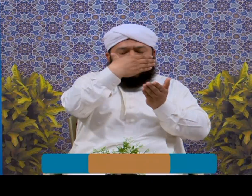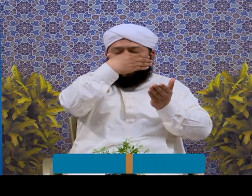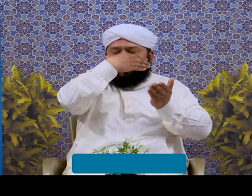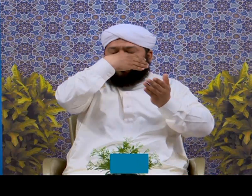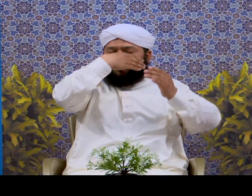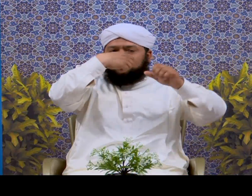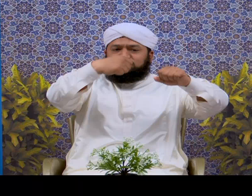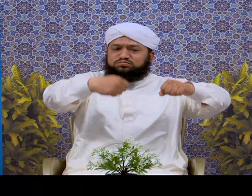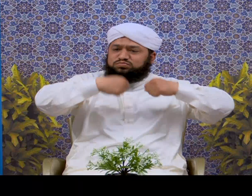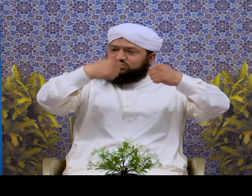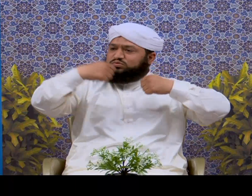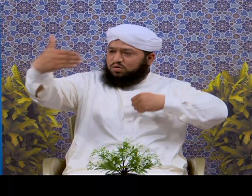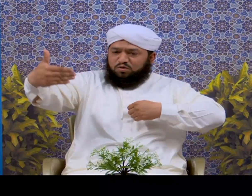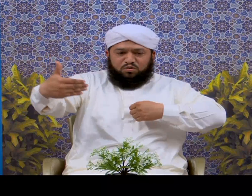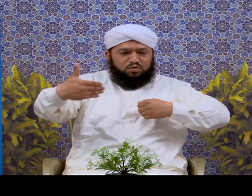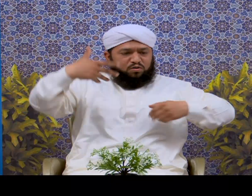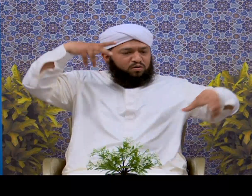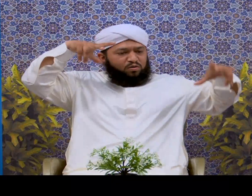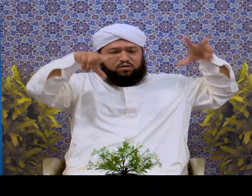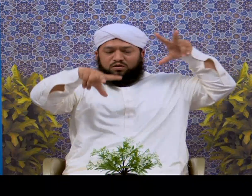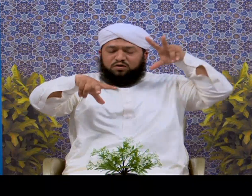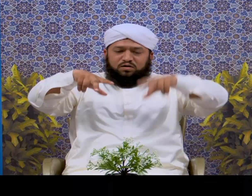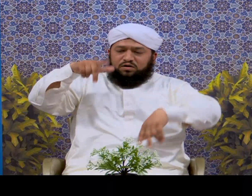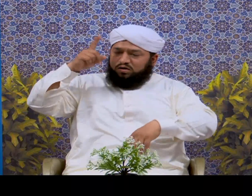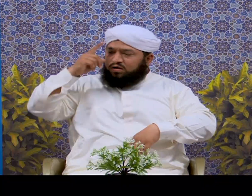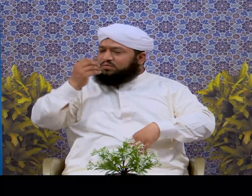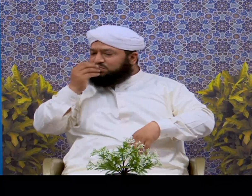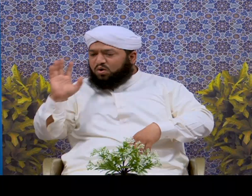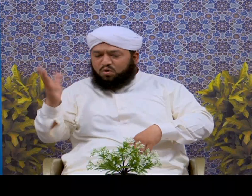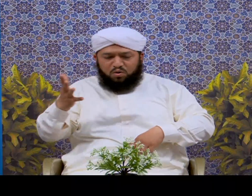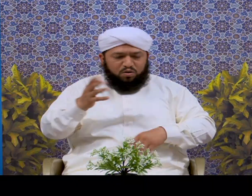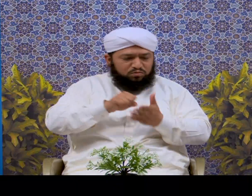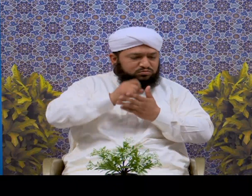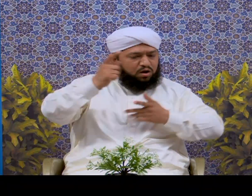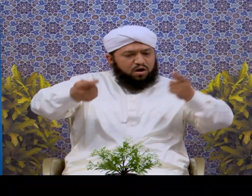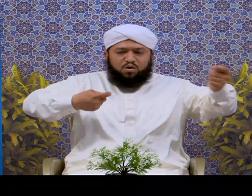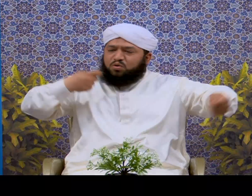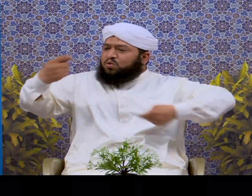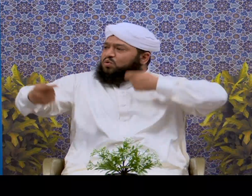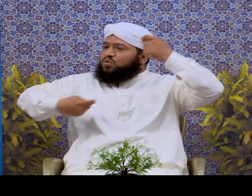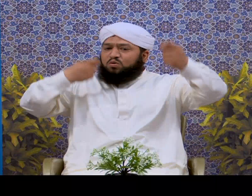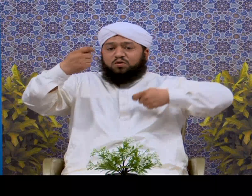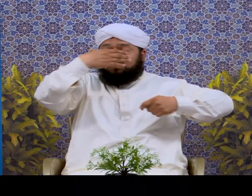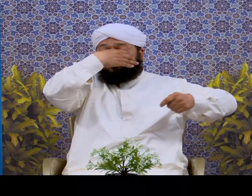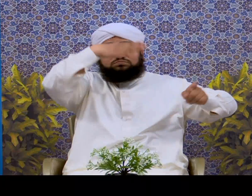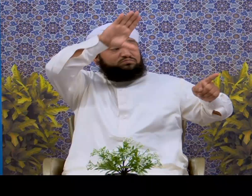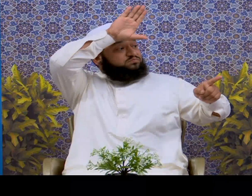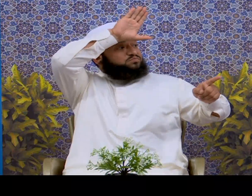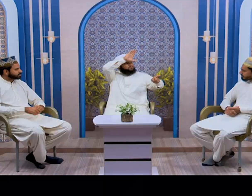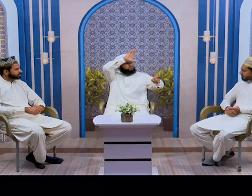جماعت نے ہمارے قافلے پر حملہ کیا اور قافلے والوں کا ساز و سامان لوٹ کر اپنے سردار کے سامنے ڈھیر کیا اور اس